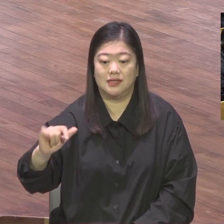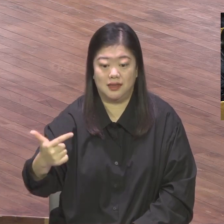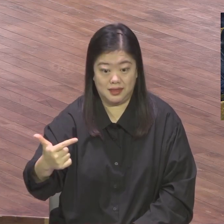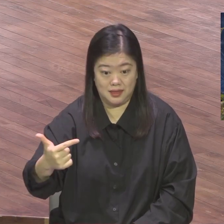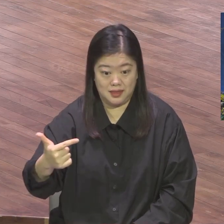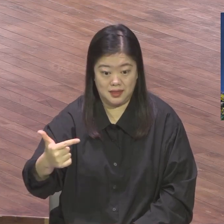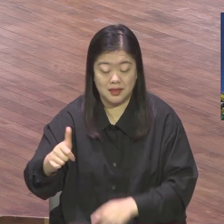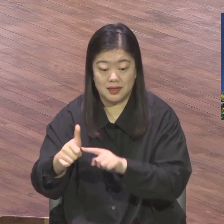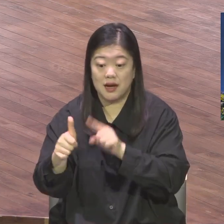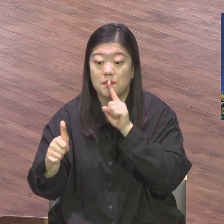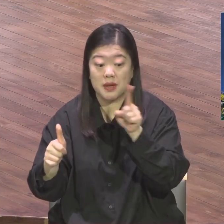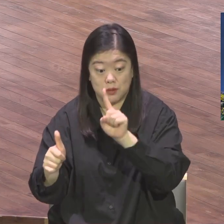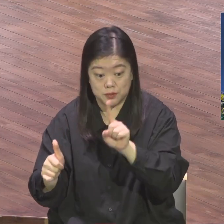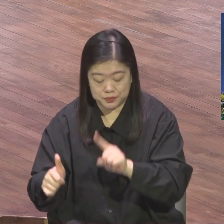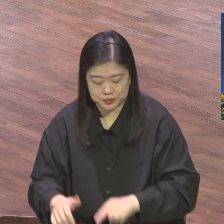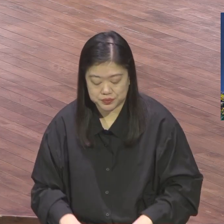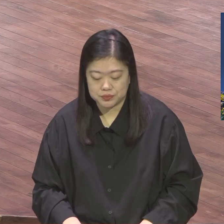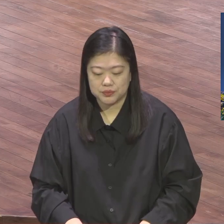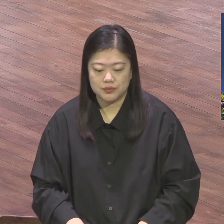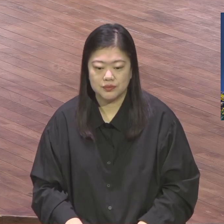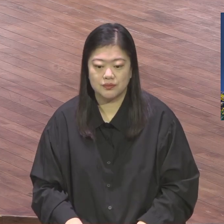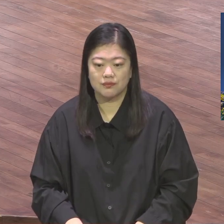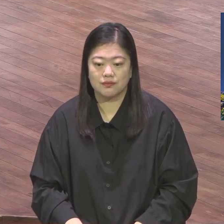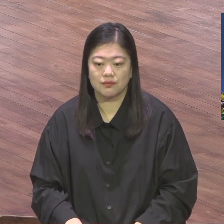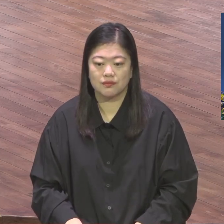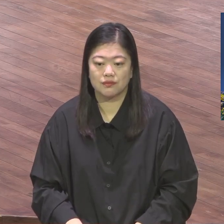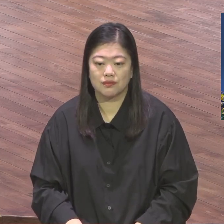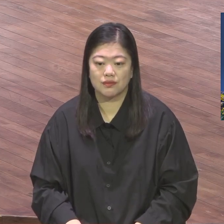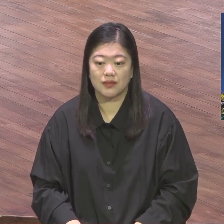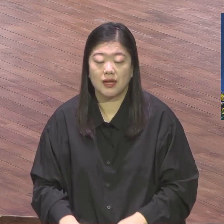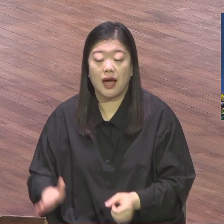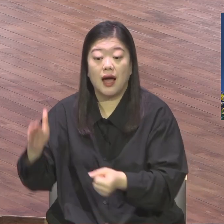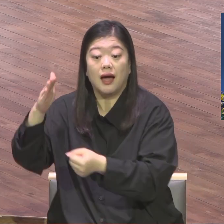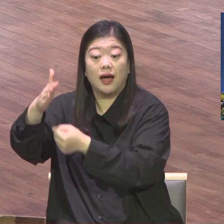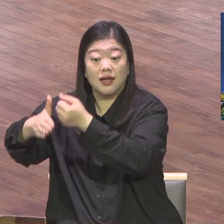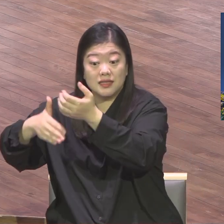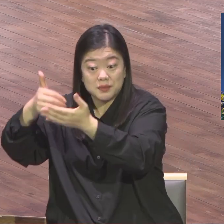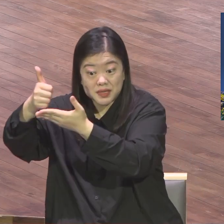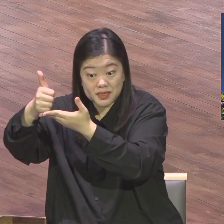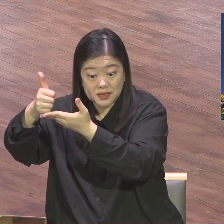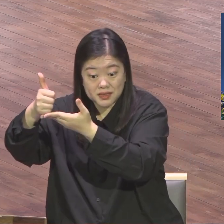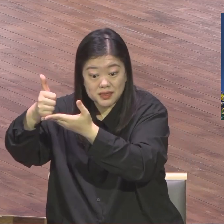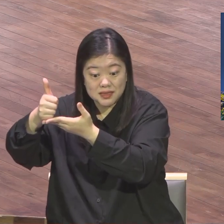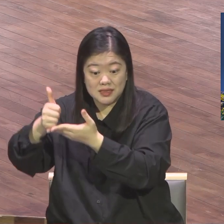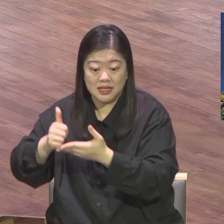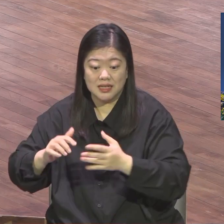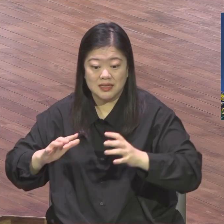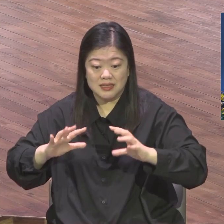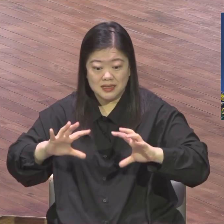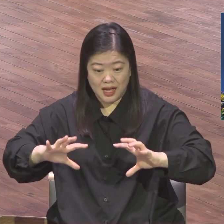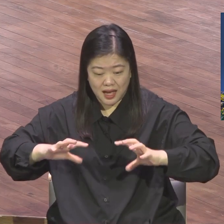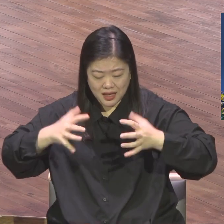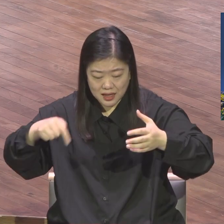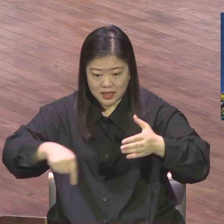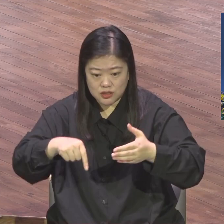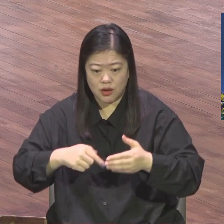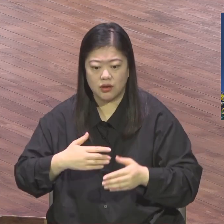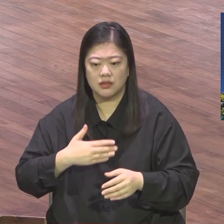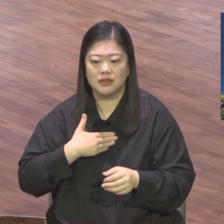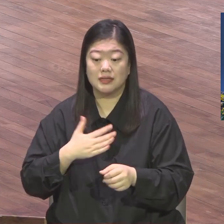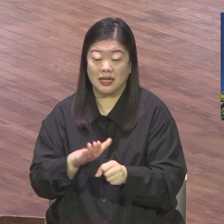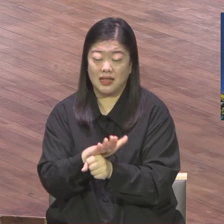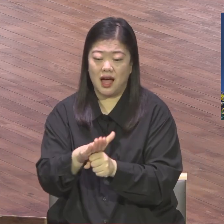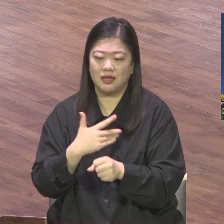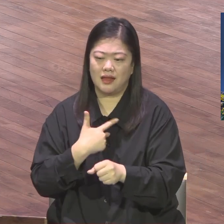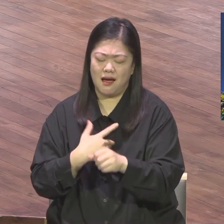우주에서 사랑할 사람이 나 하나밖에 없는 것처럼 이 우주에서 나 하나밖에